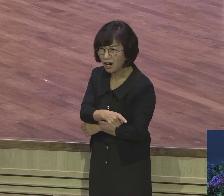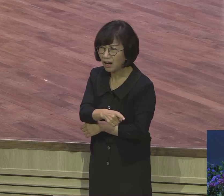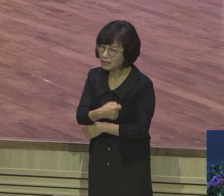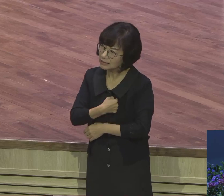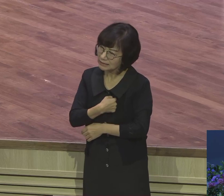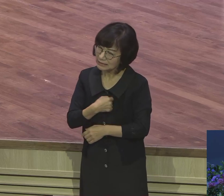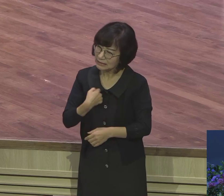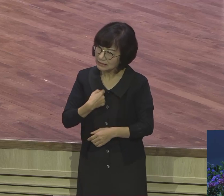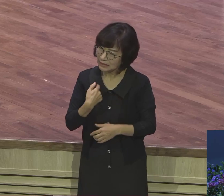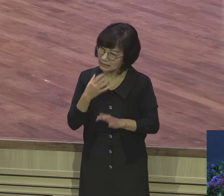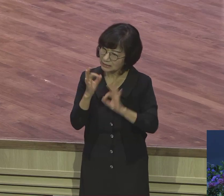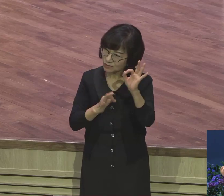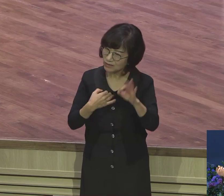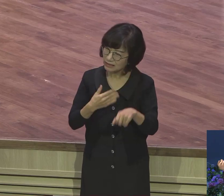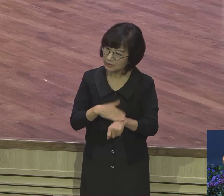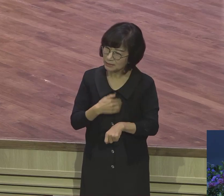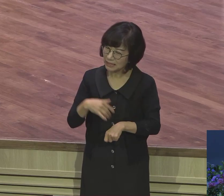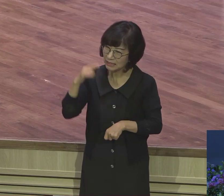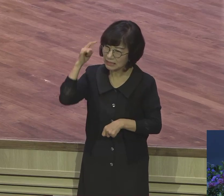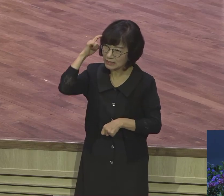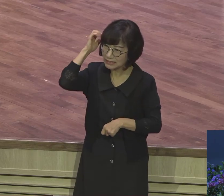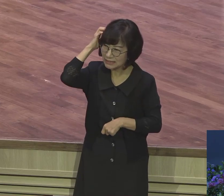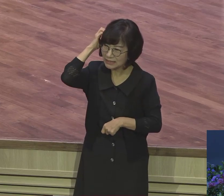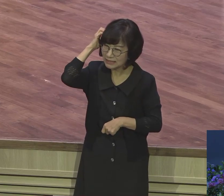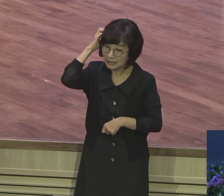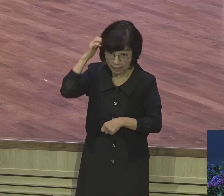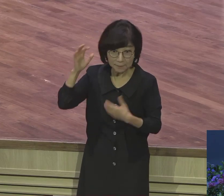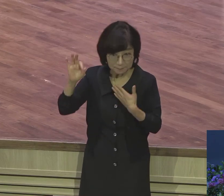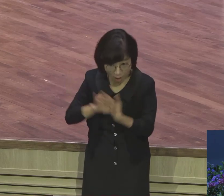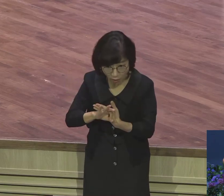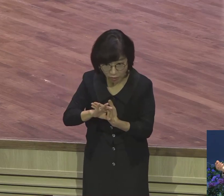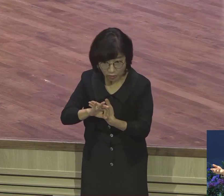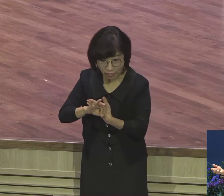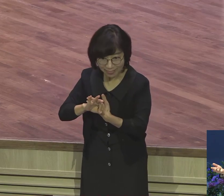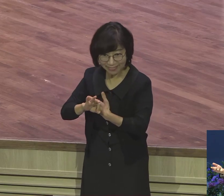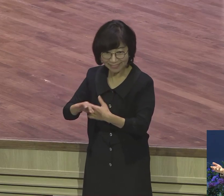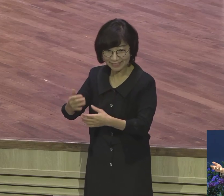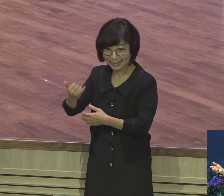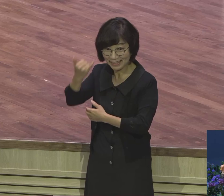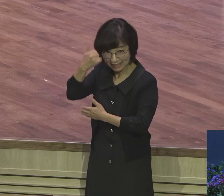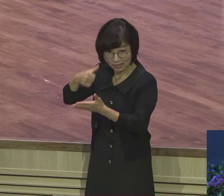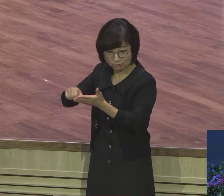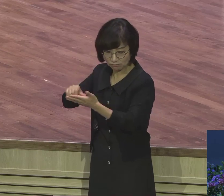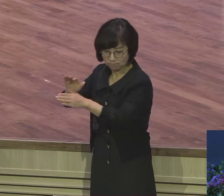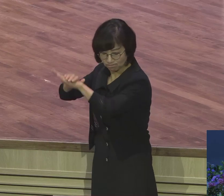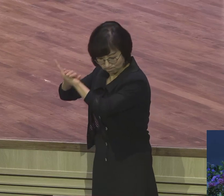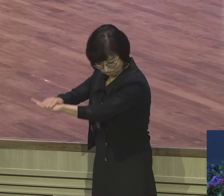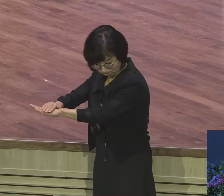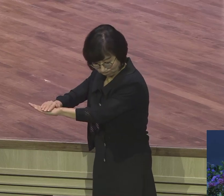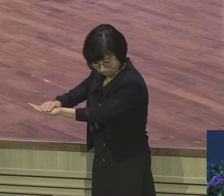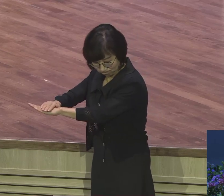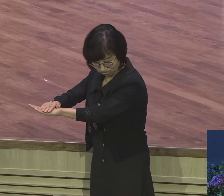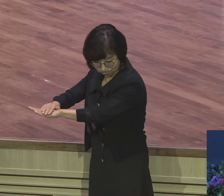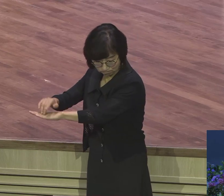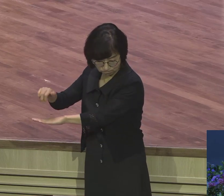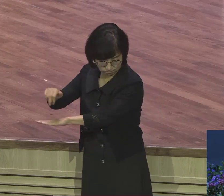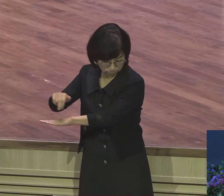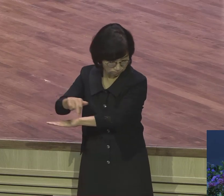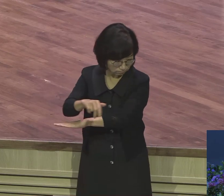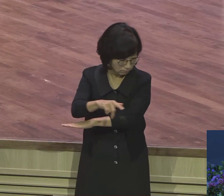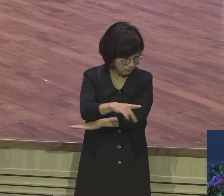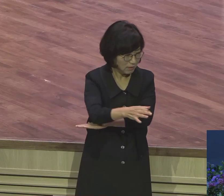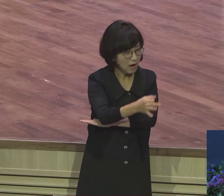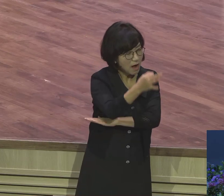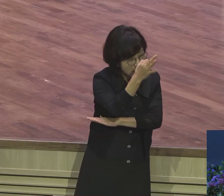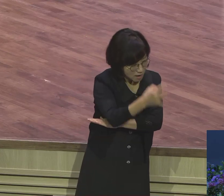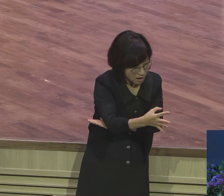불편하겠는데 그런 게 생각나거든 먼저 가서 화해하고 와서 예배 드리라. 내게 예배